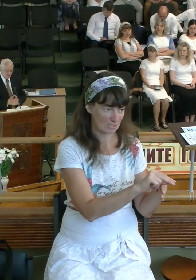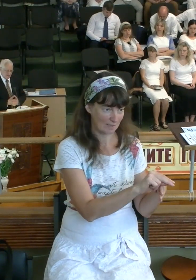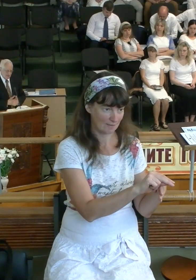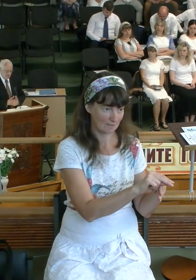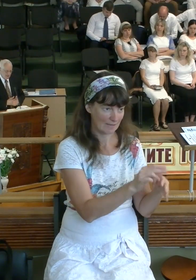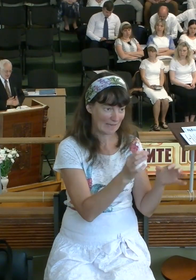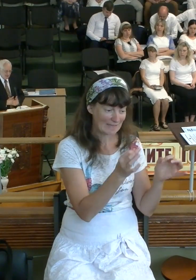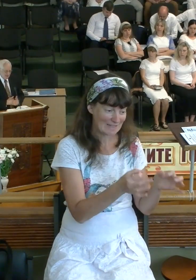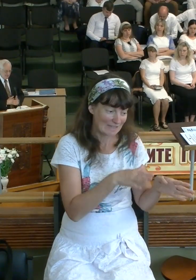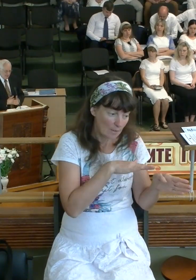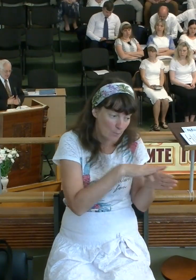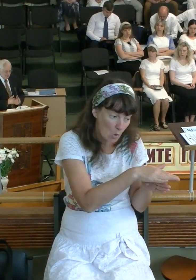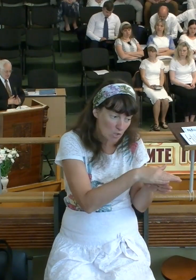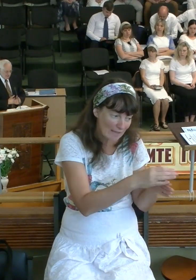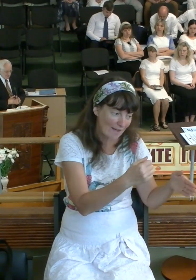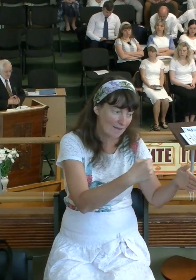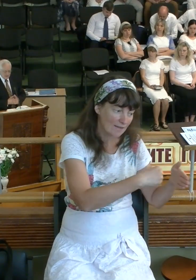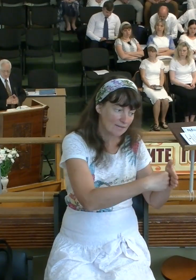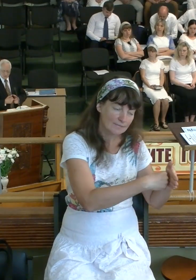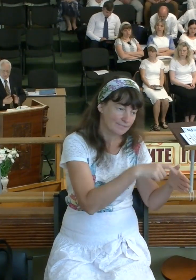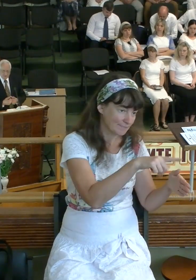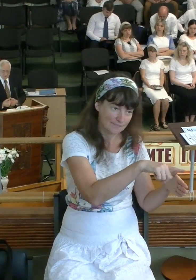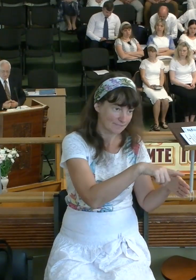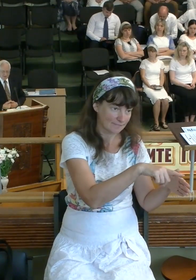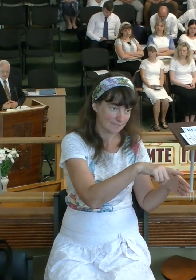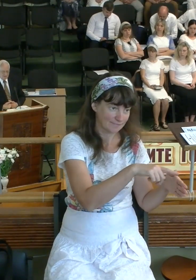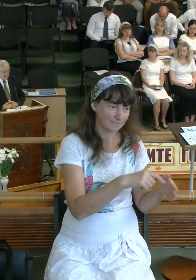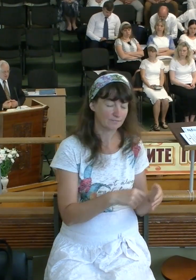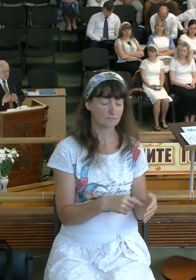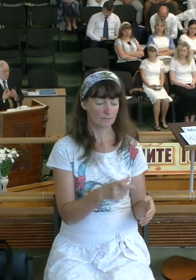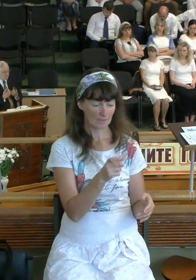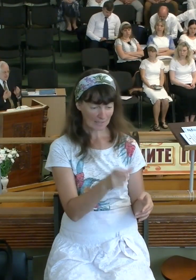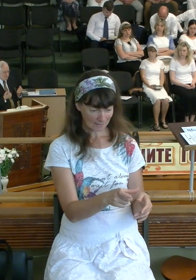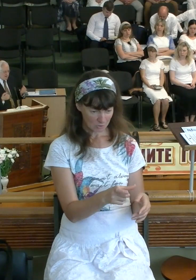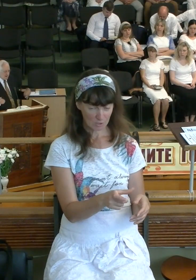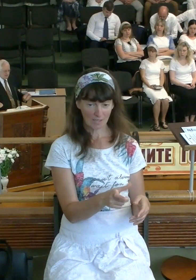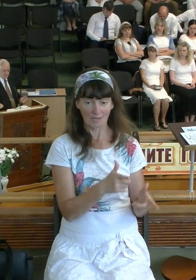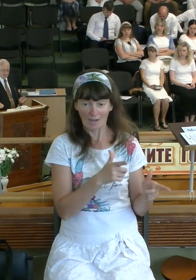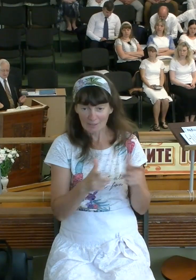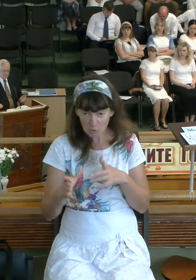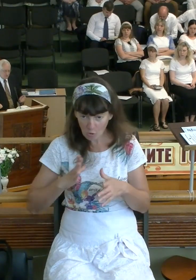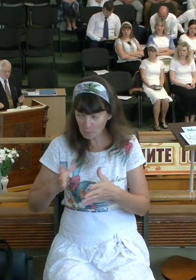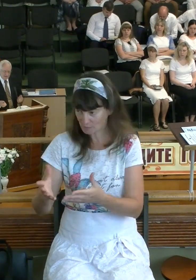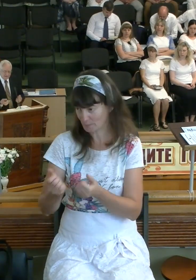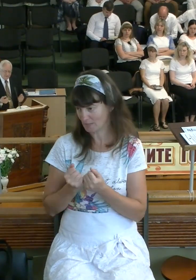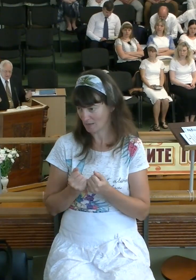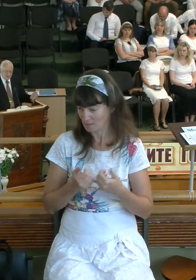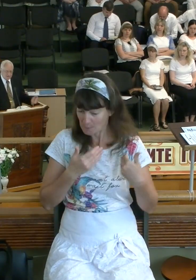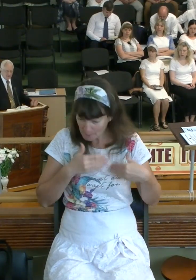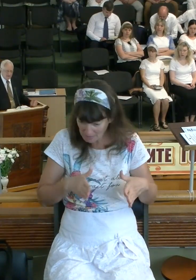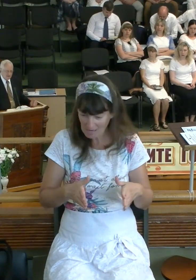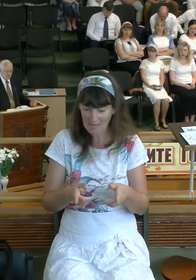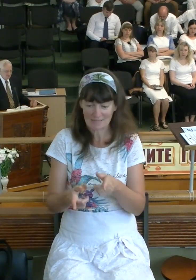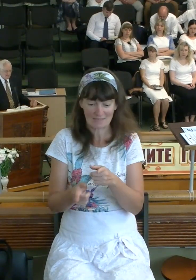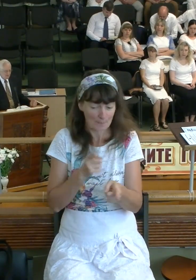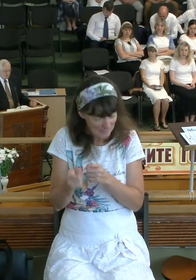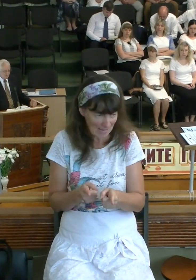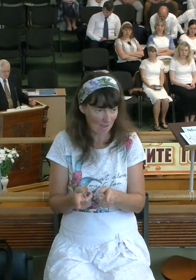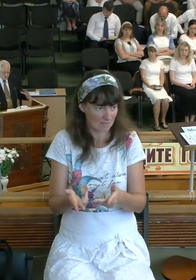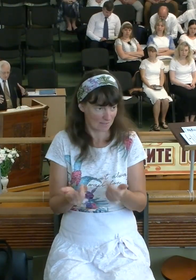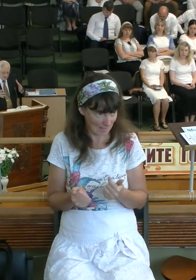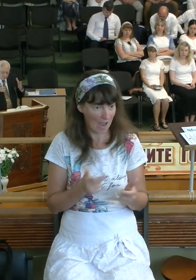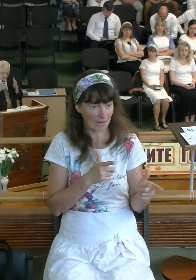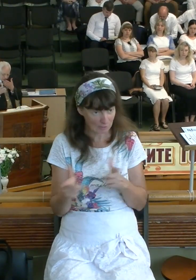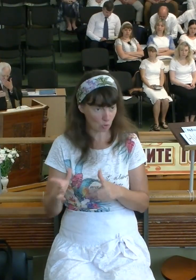дошла еще. Они готовы были принять, они готовы были покаяться, они готовы были измениться,